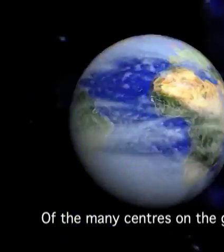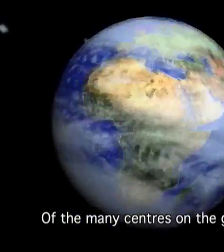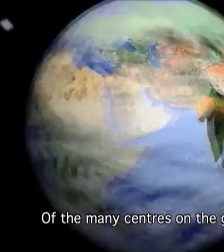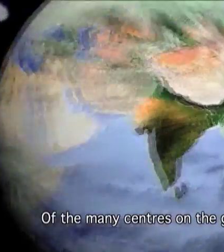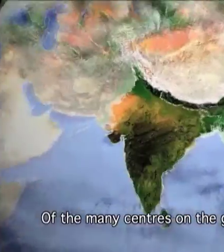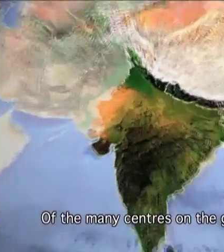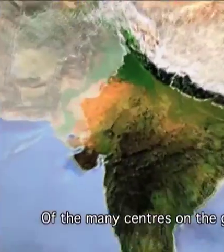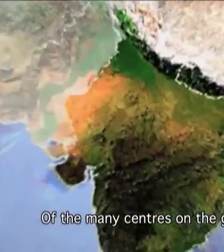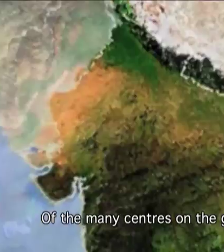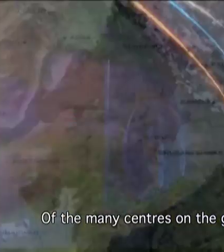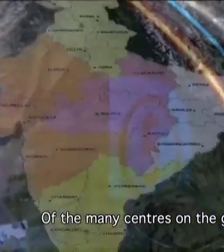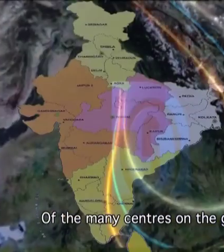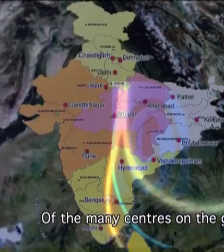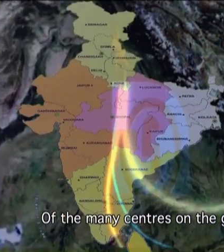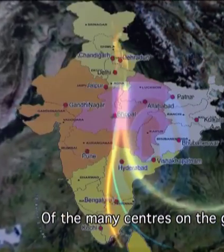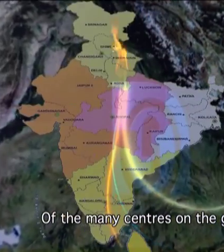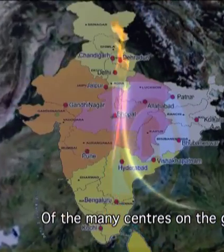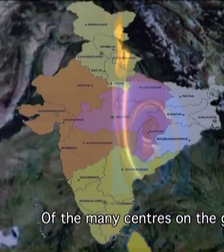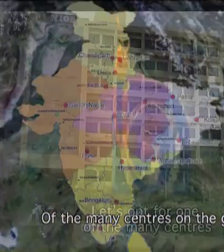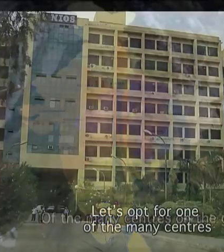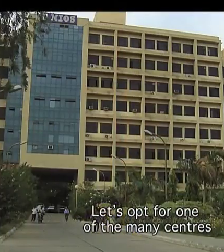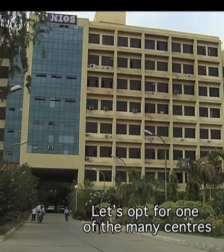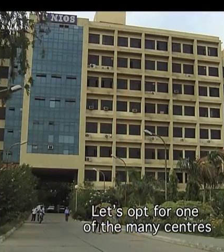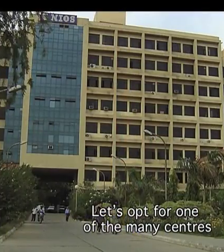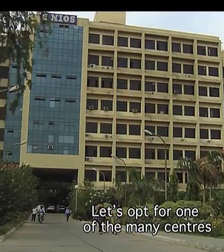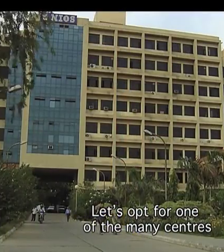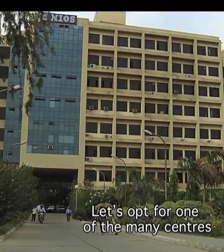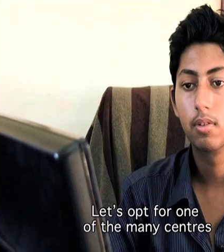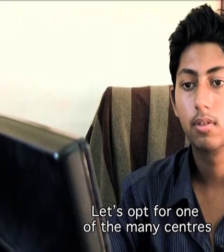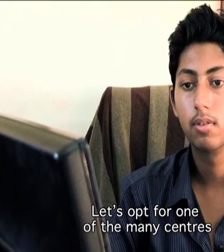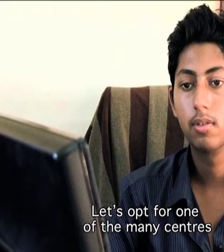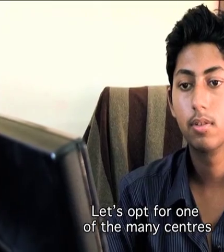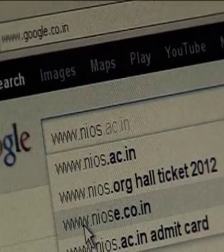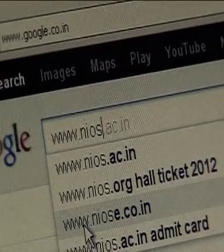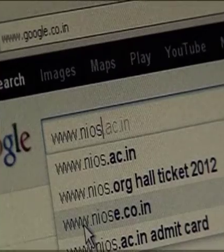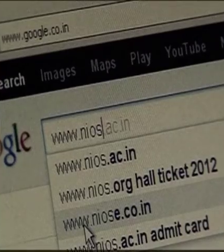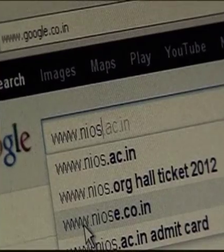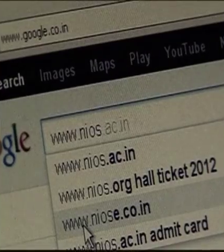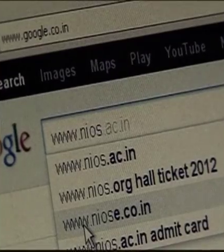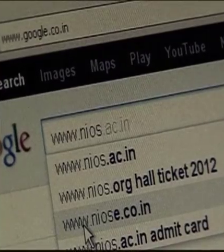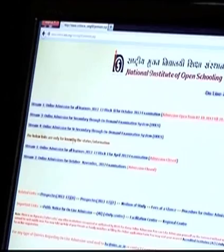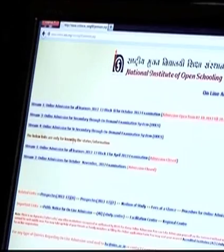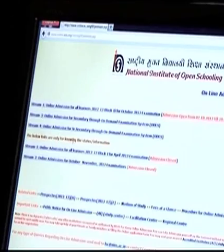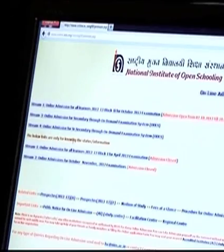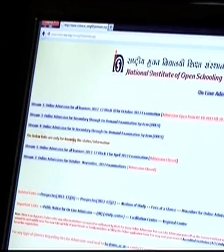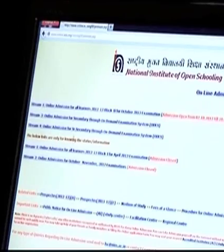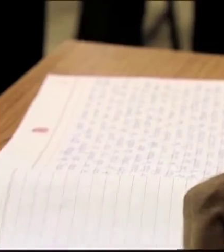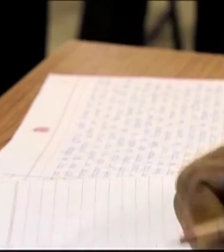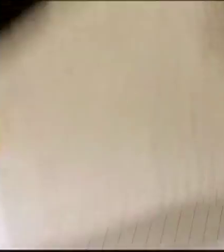दुनिया में इसके केंद्र बहुत। कोई मन चाहा केंद्र